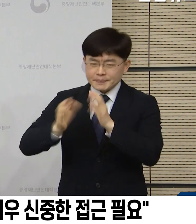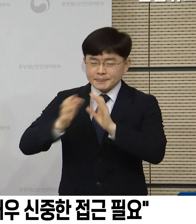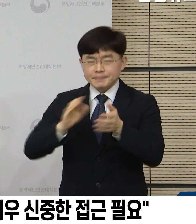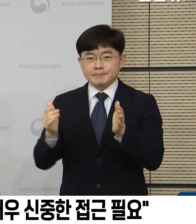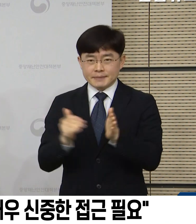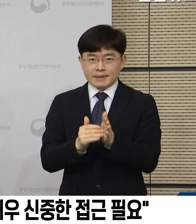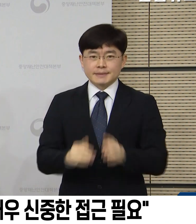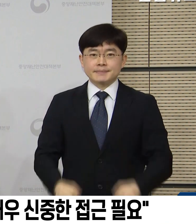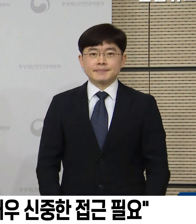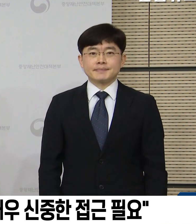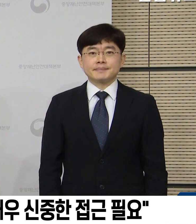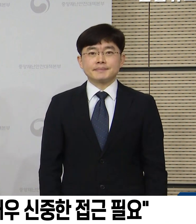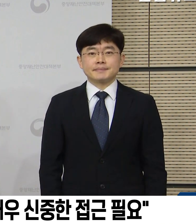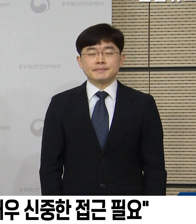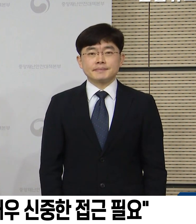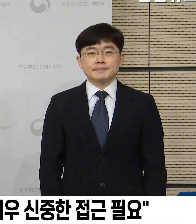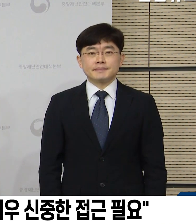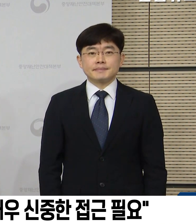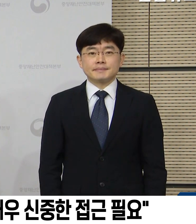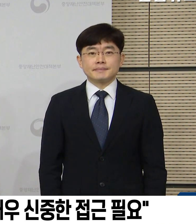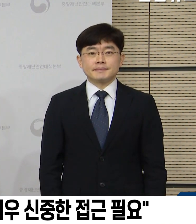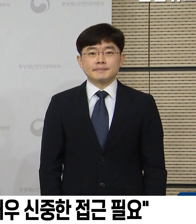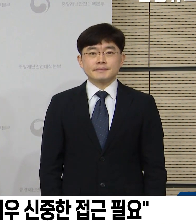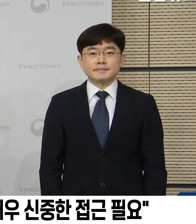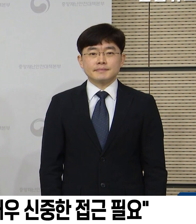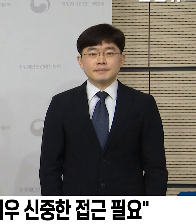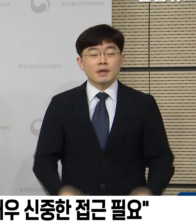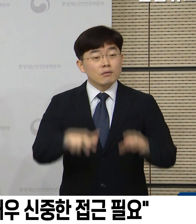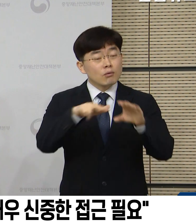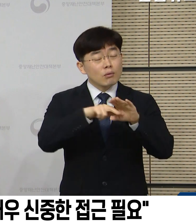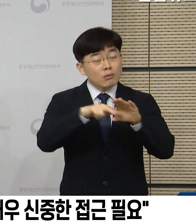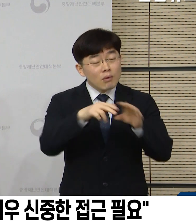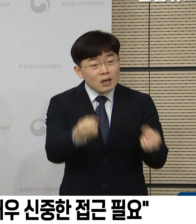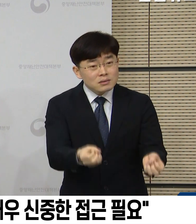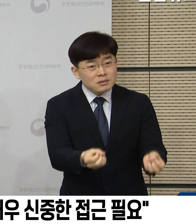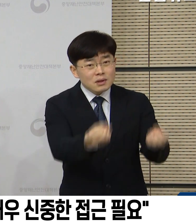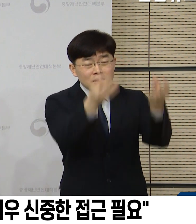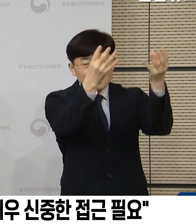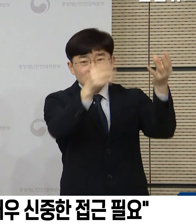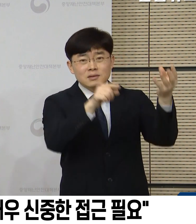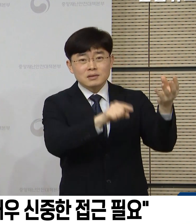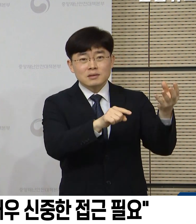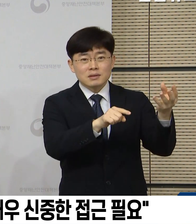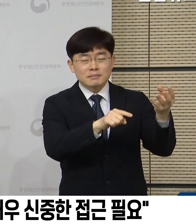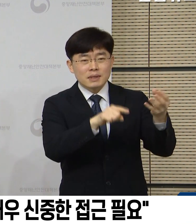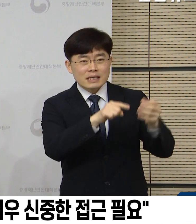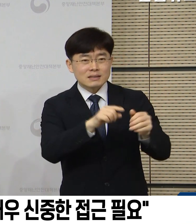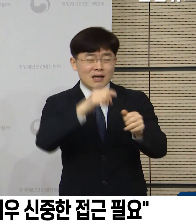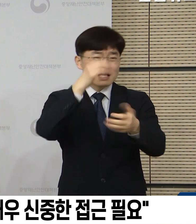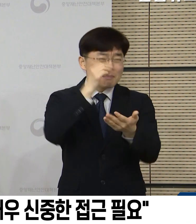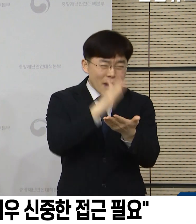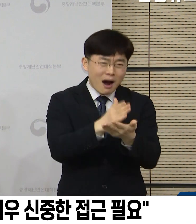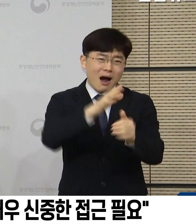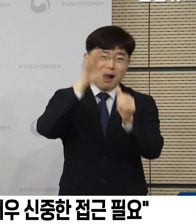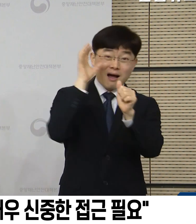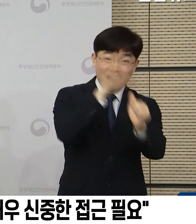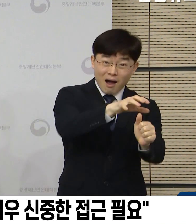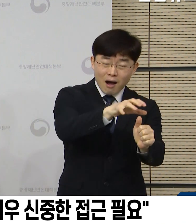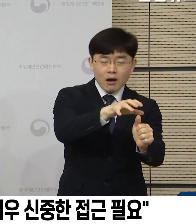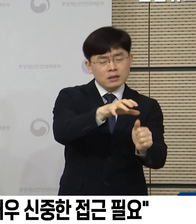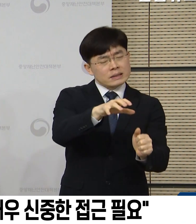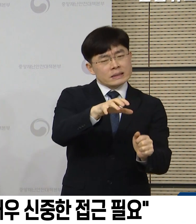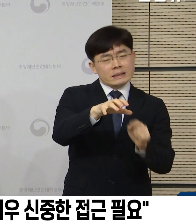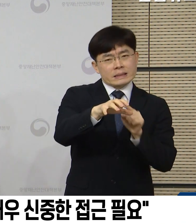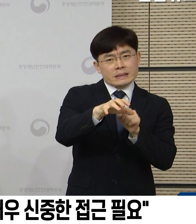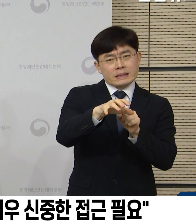다만 실제로 종교 행사 자체를 강제로 금지하는 조치에 대해서는 매우